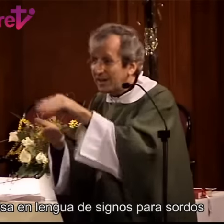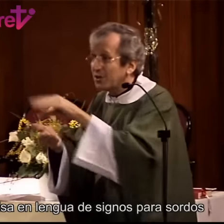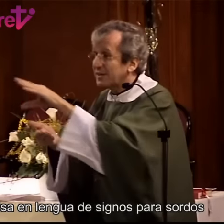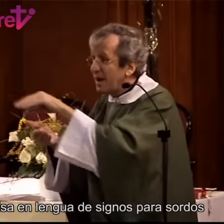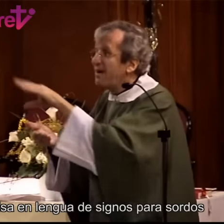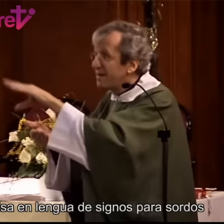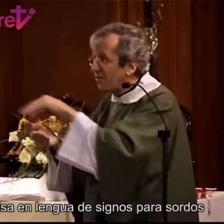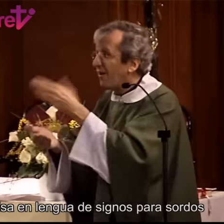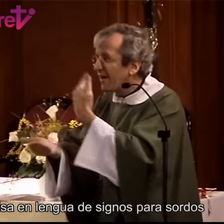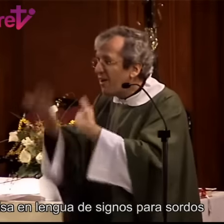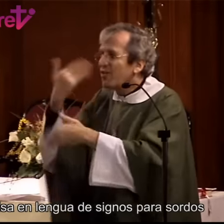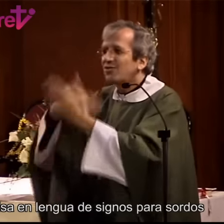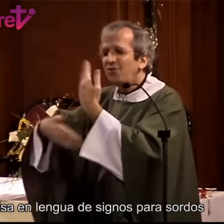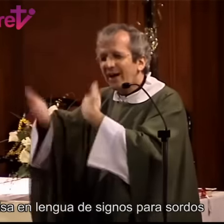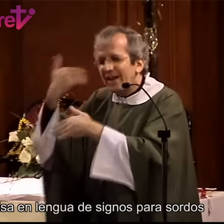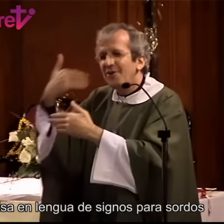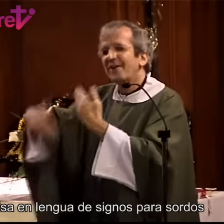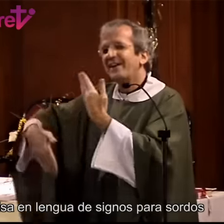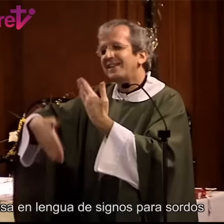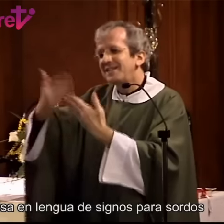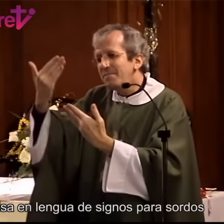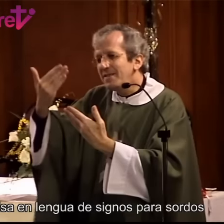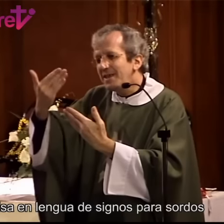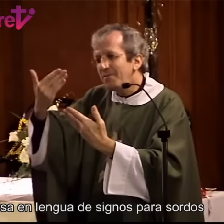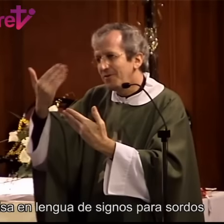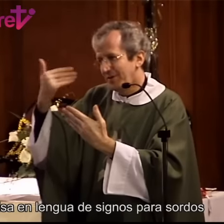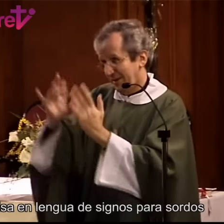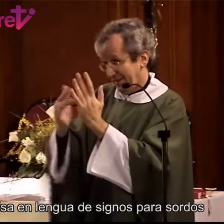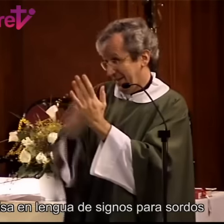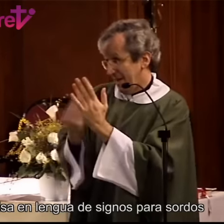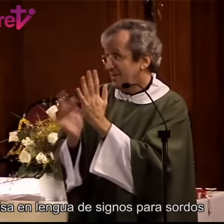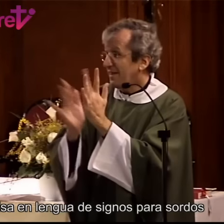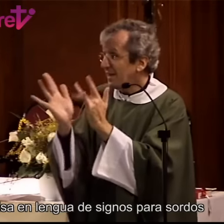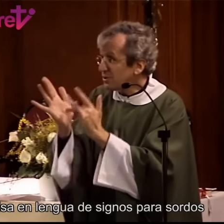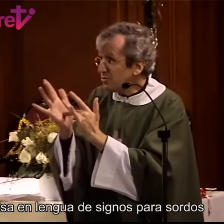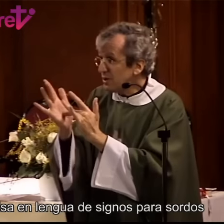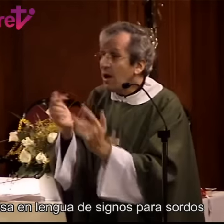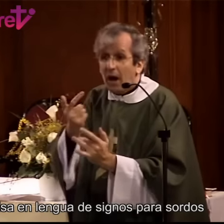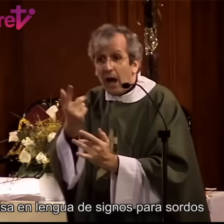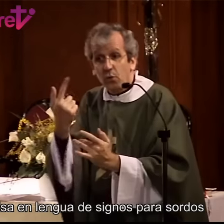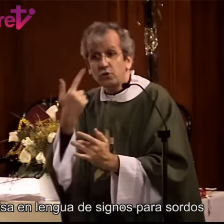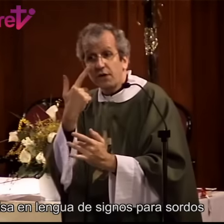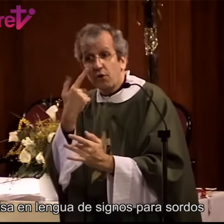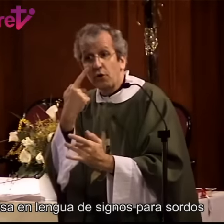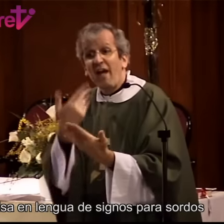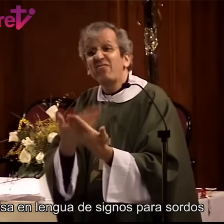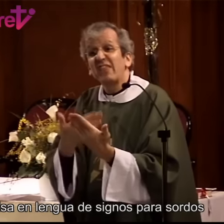que es recoger todo aquello que desde el principio de la vida de Jesús, algunos que fueron